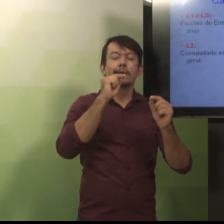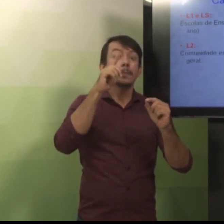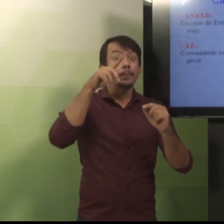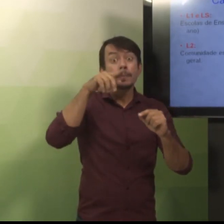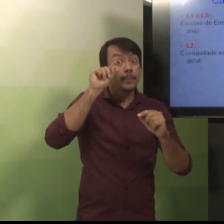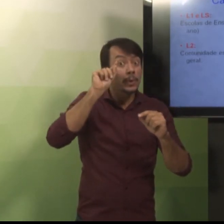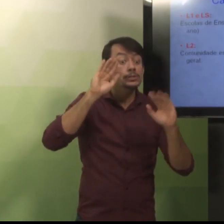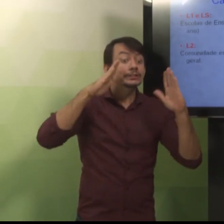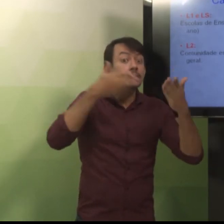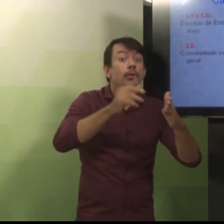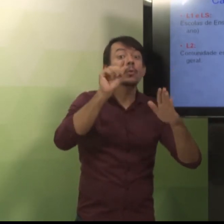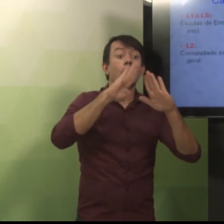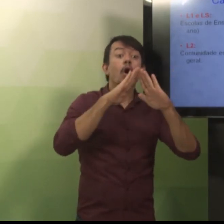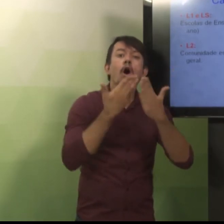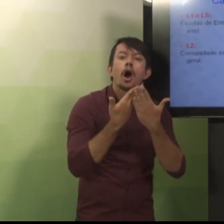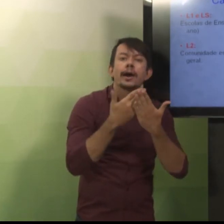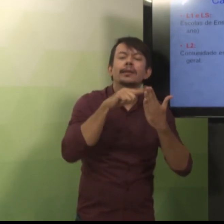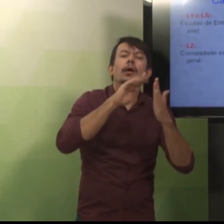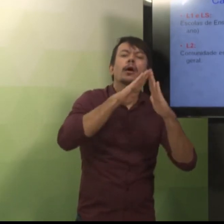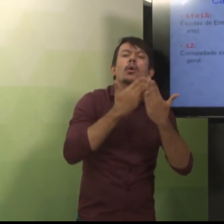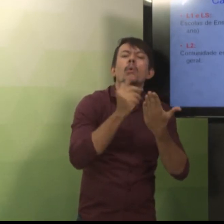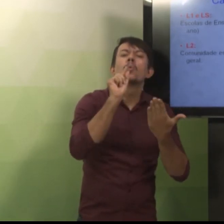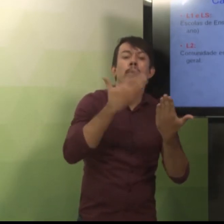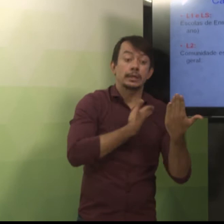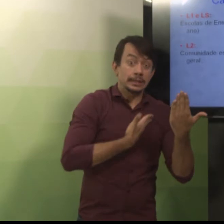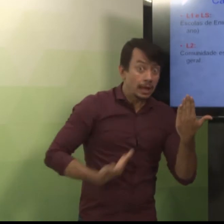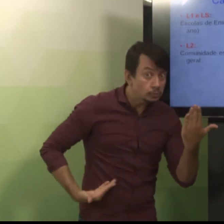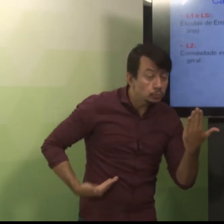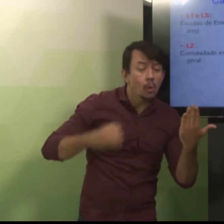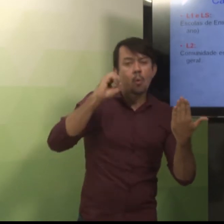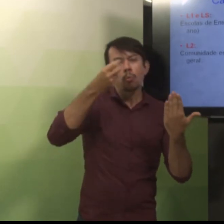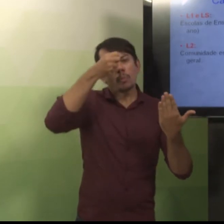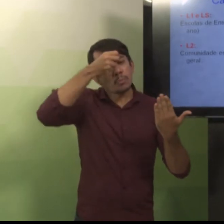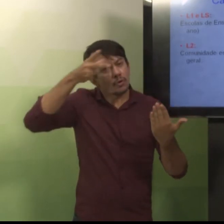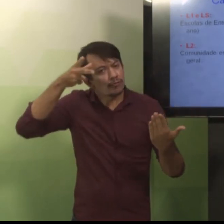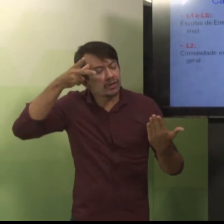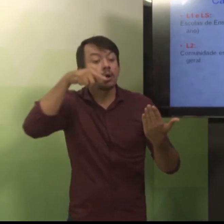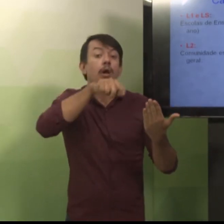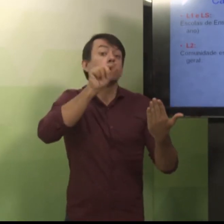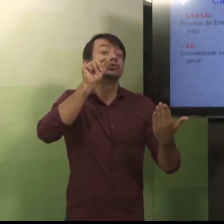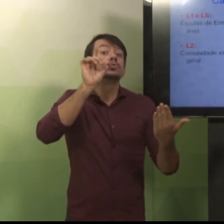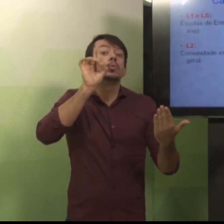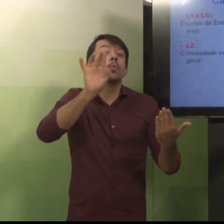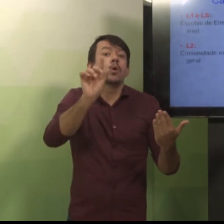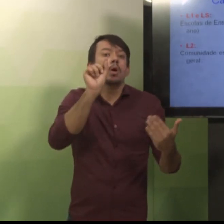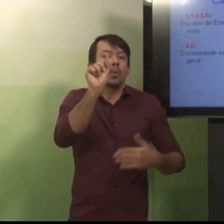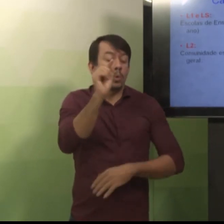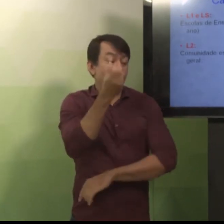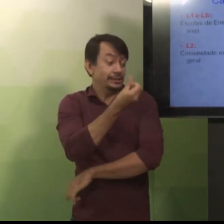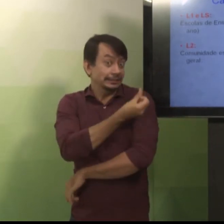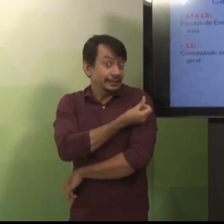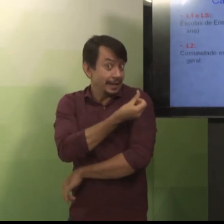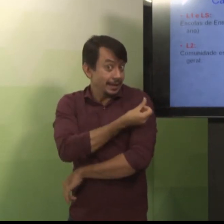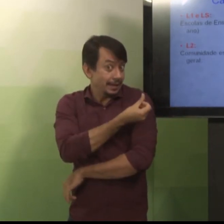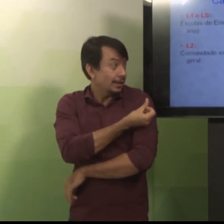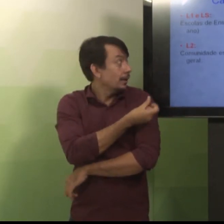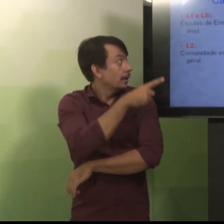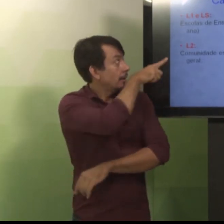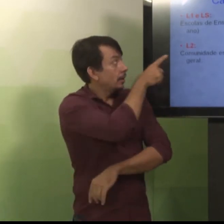O foco são escolas municipais ou estaduais, do